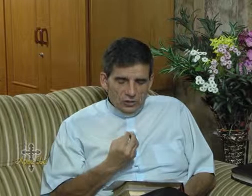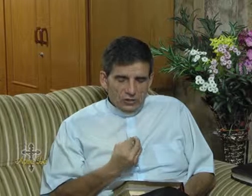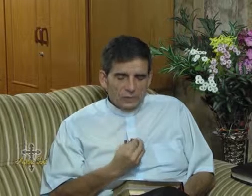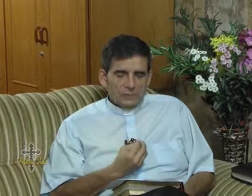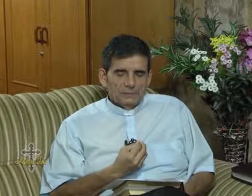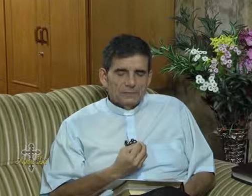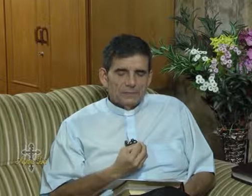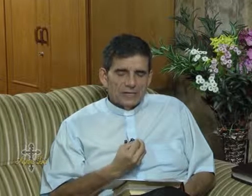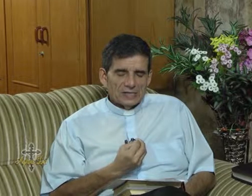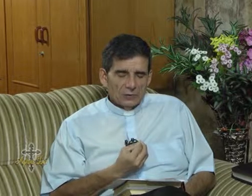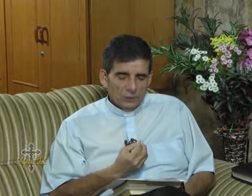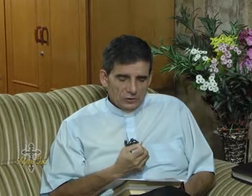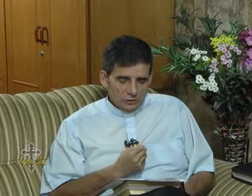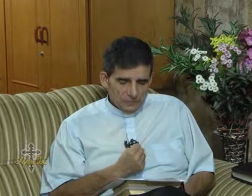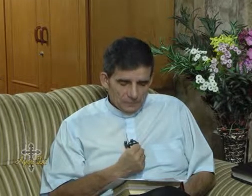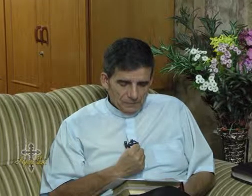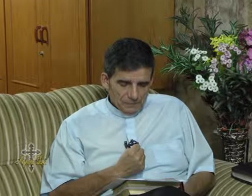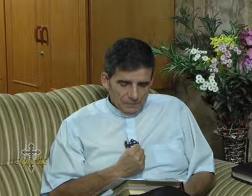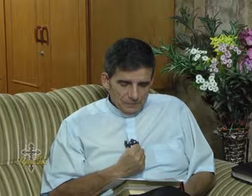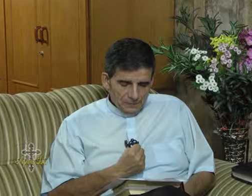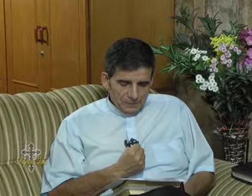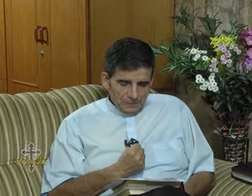Jesus nos chama nessa noite